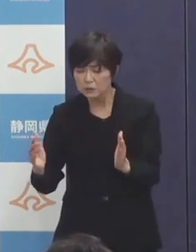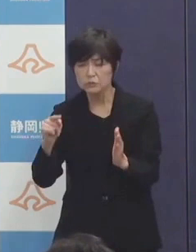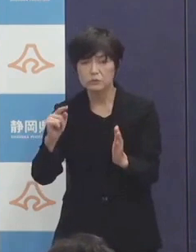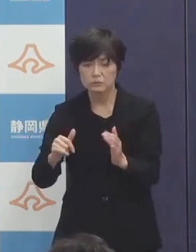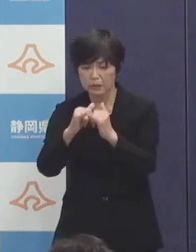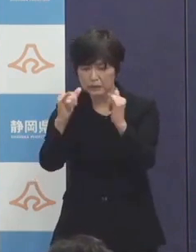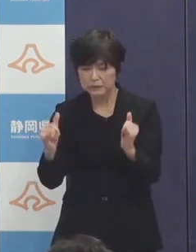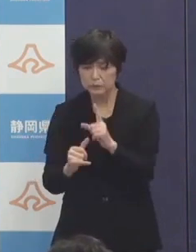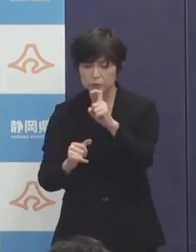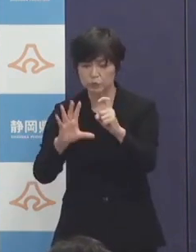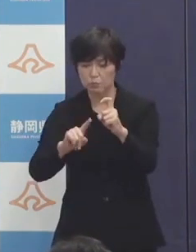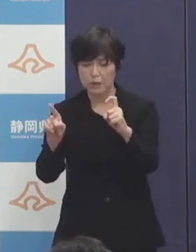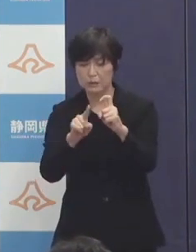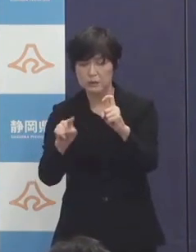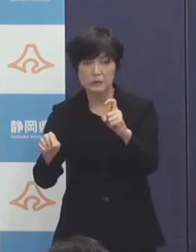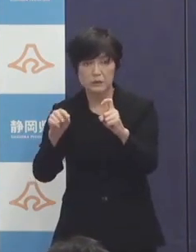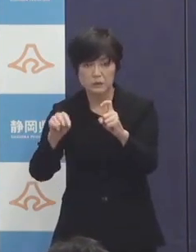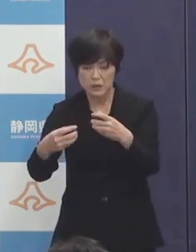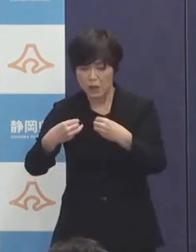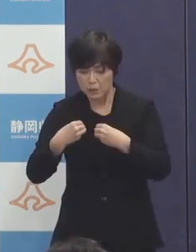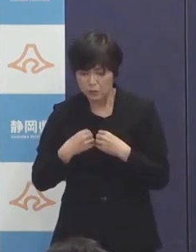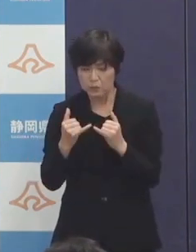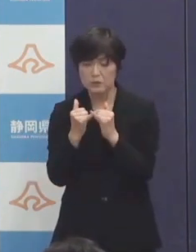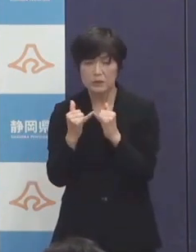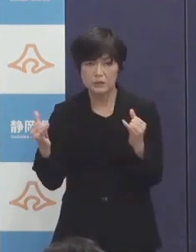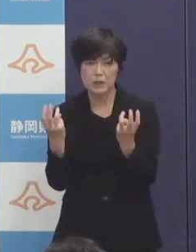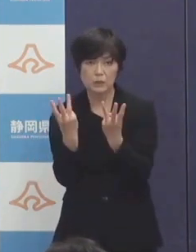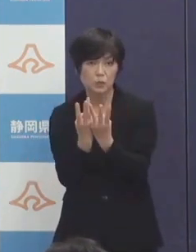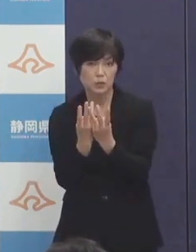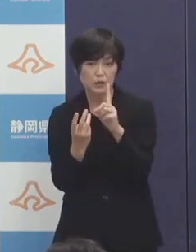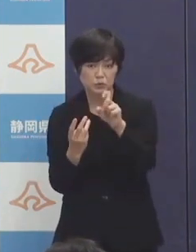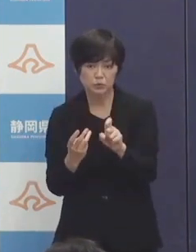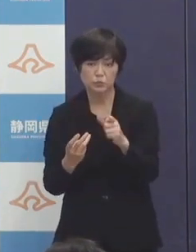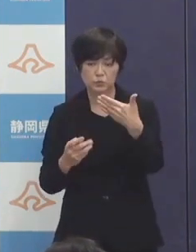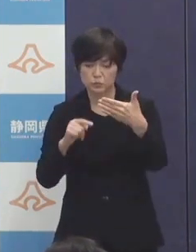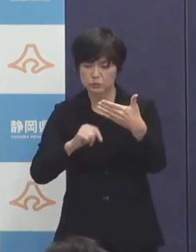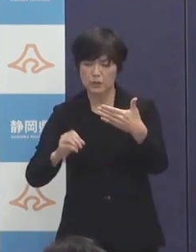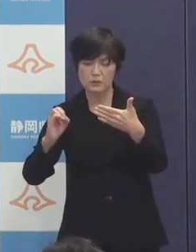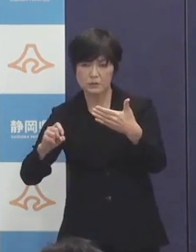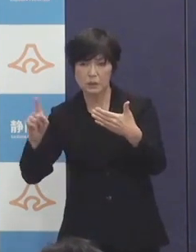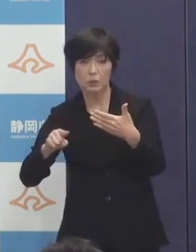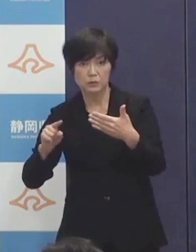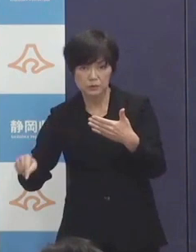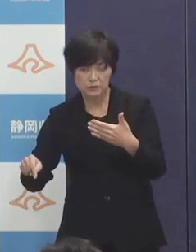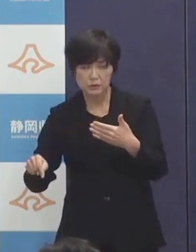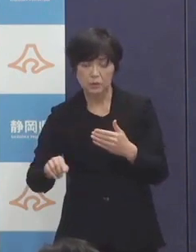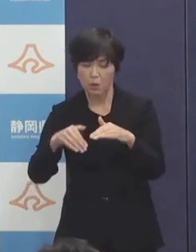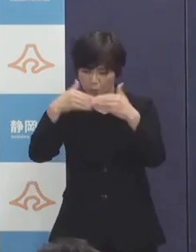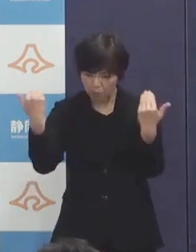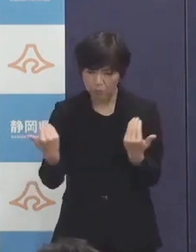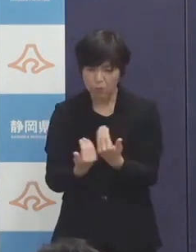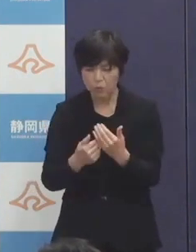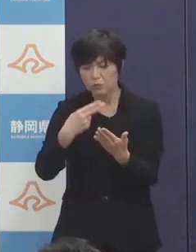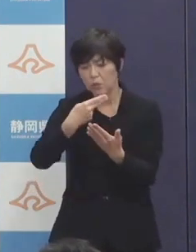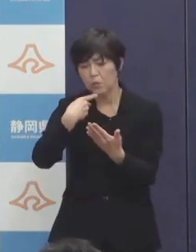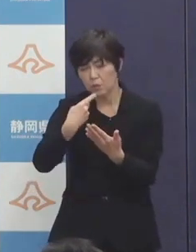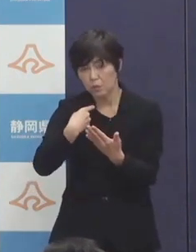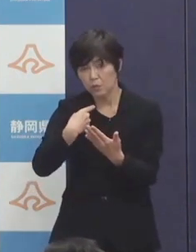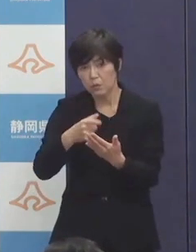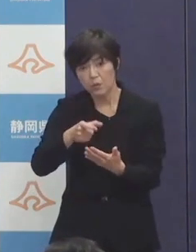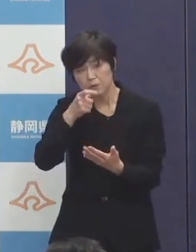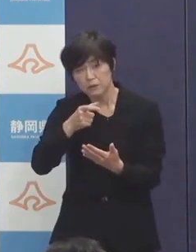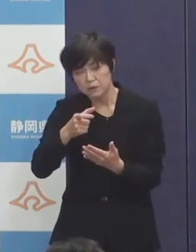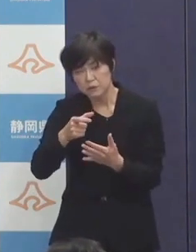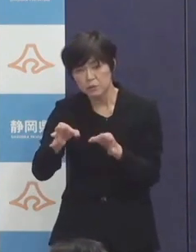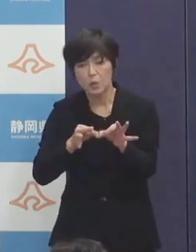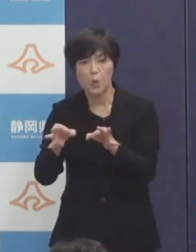の人口10万人あたりの陽性者数が 19.0 人であり、そのほとんどが飲食店関連で